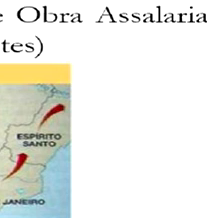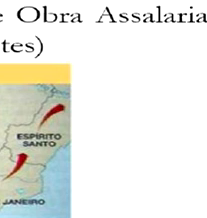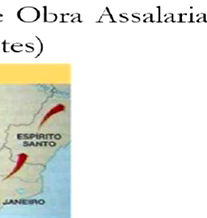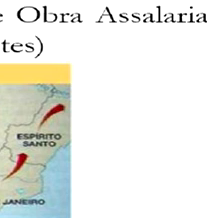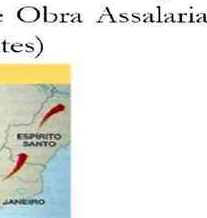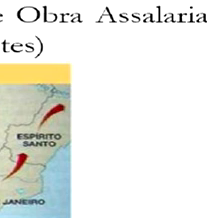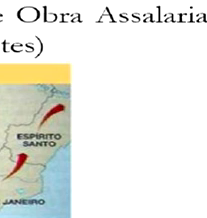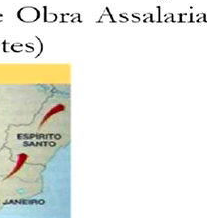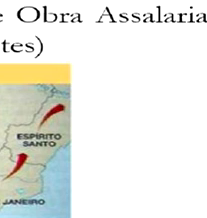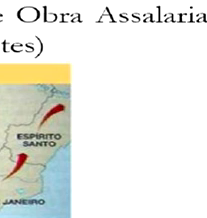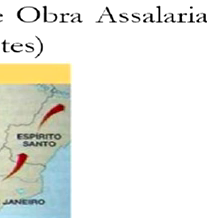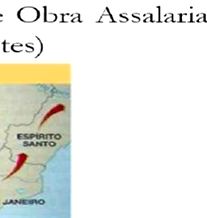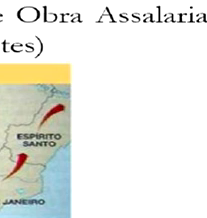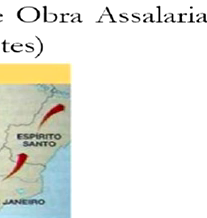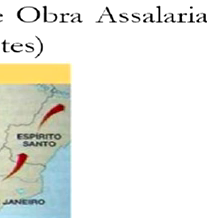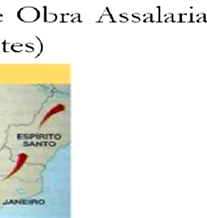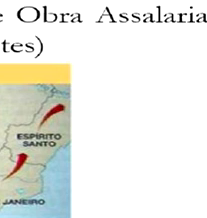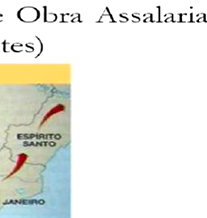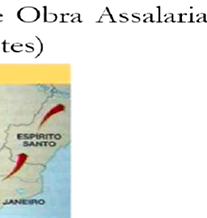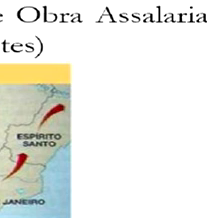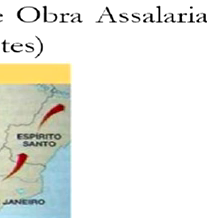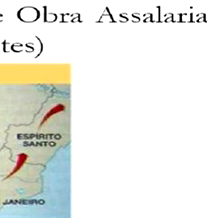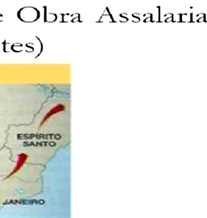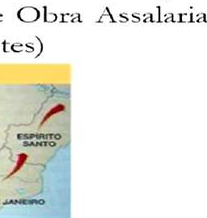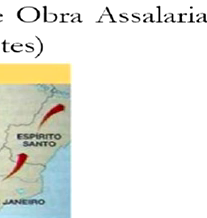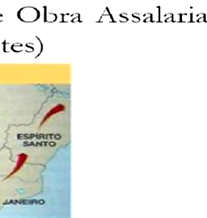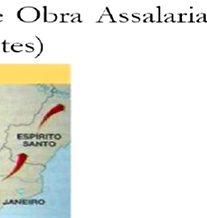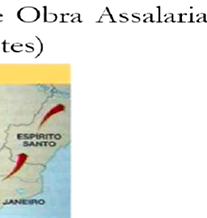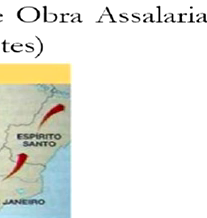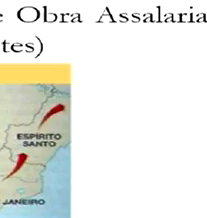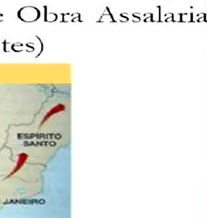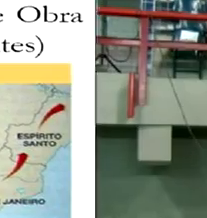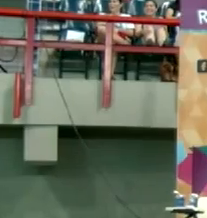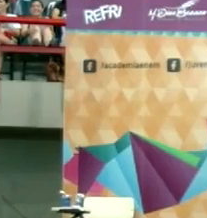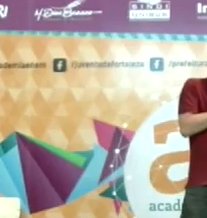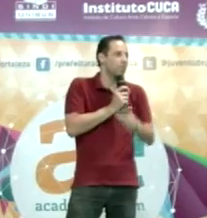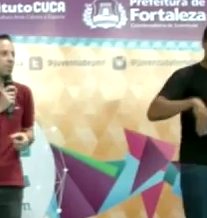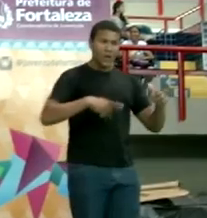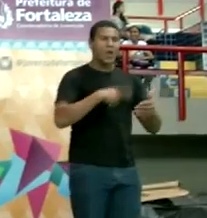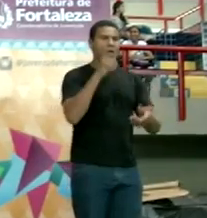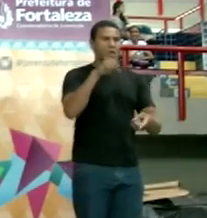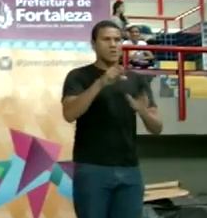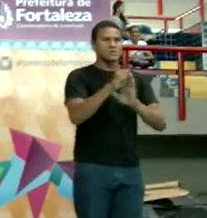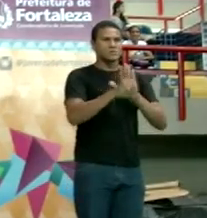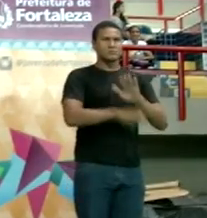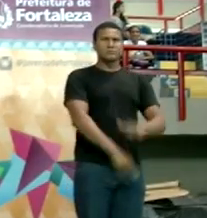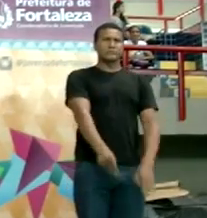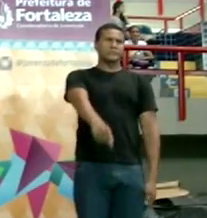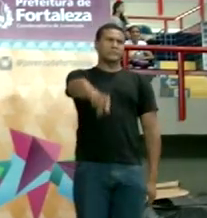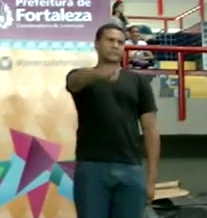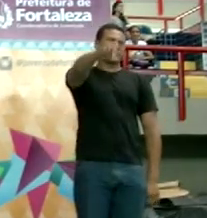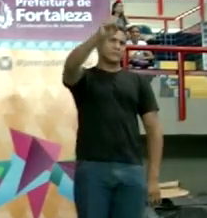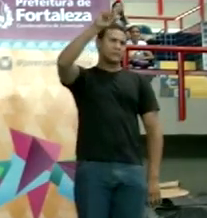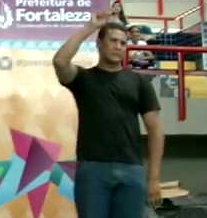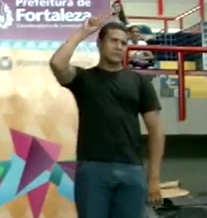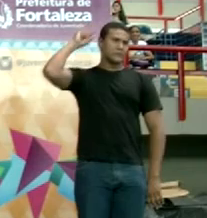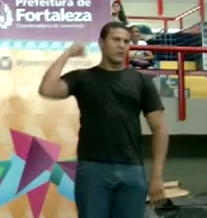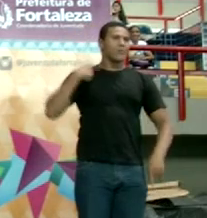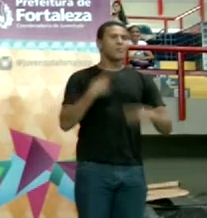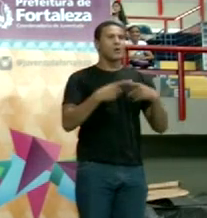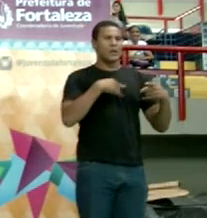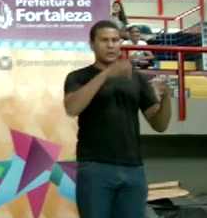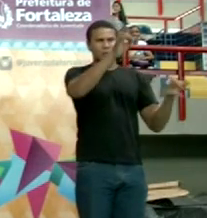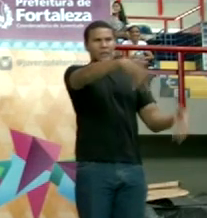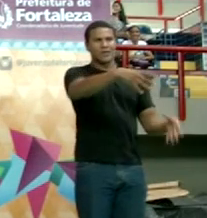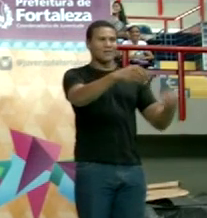colonização. Isso quer dizer que quem tem terra no litoral, tem terra há séculos. Porque quem tem terra não se desfaz dela.